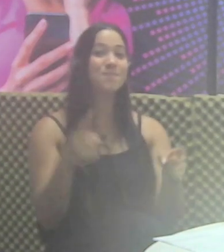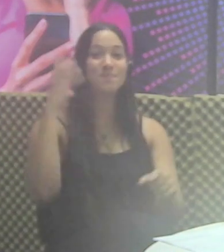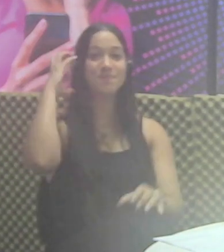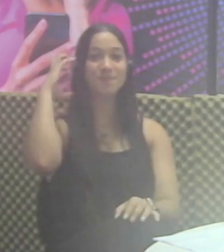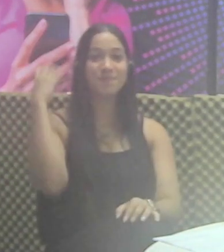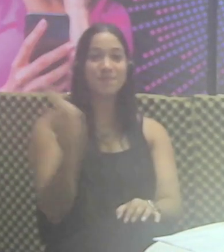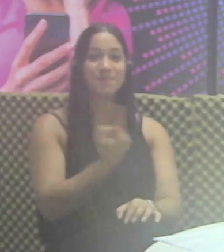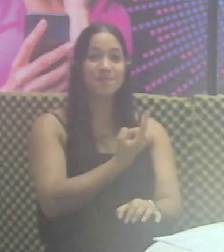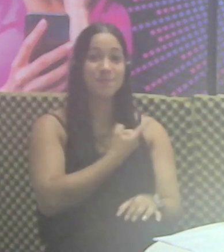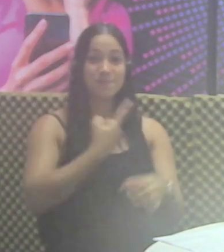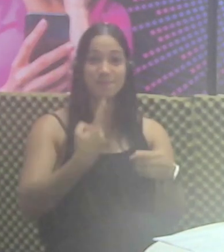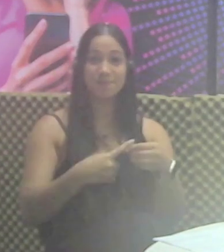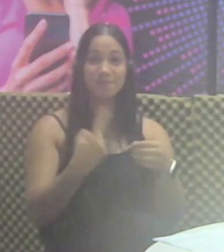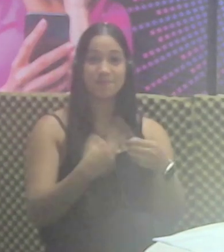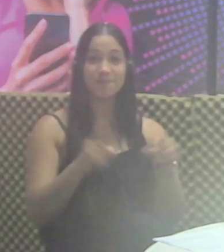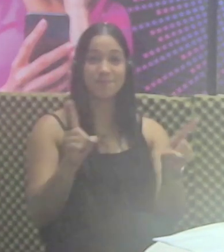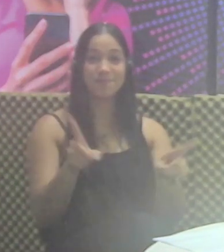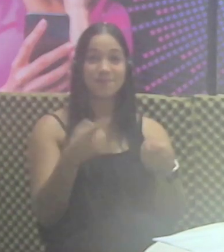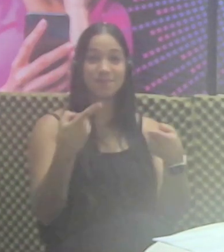Rádio Nossa Cidade.